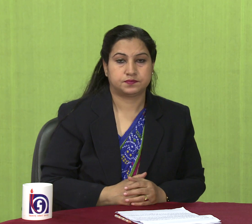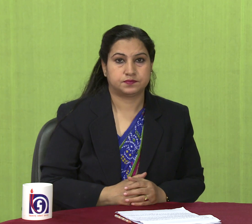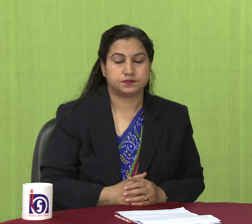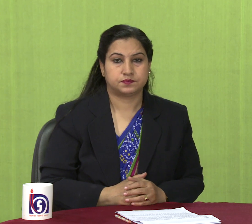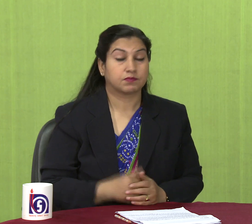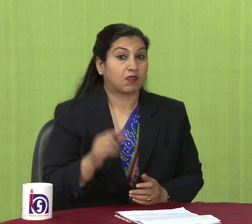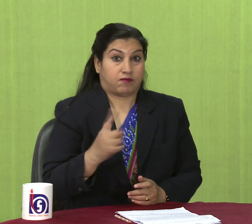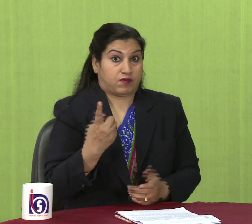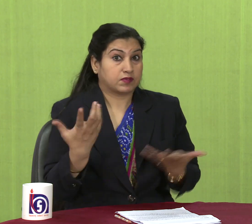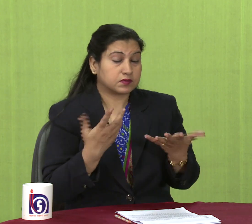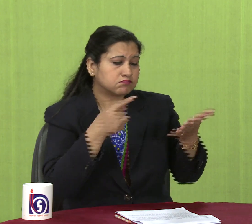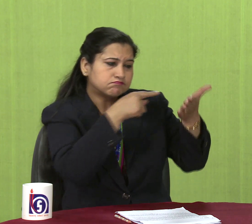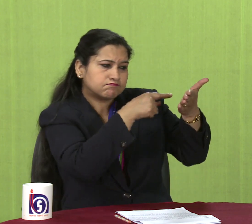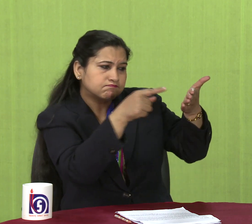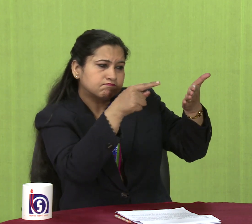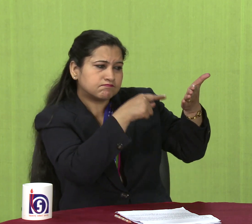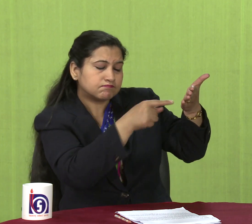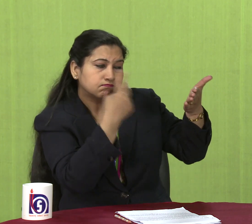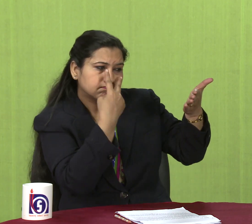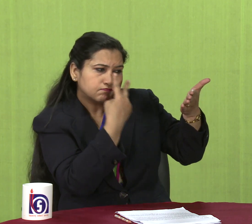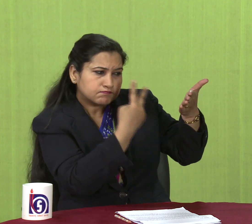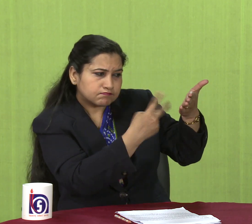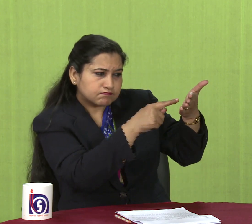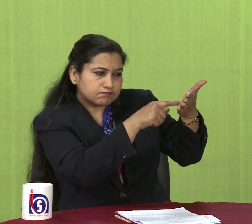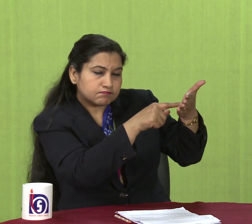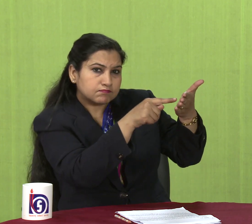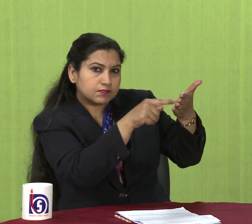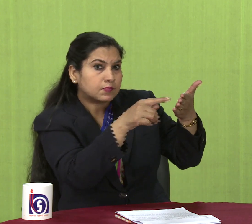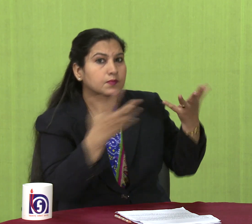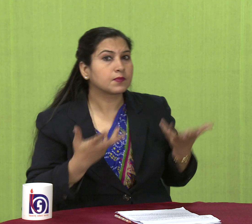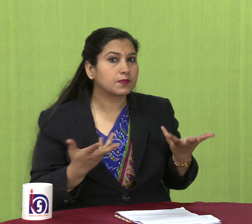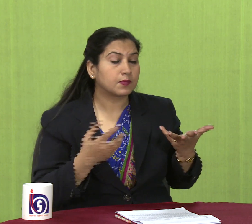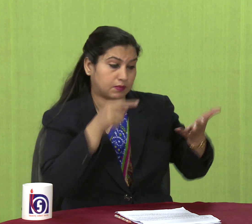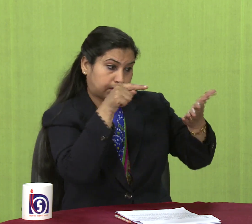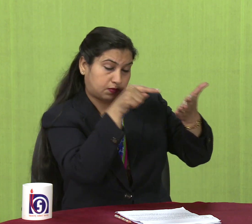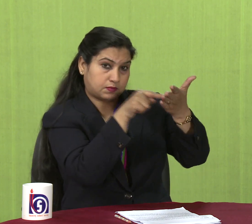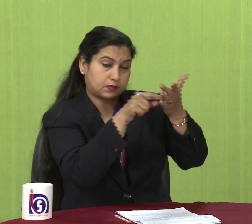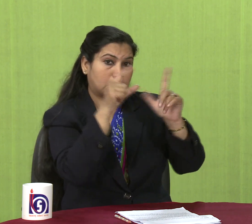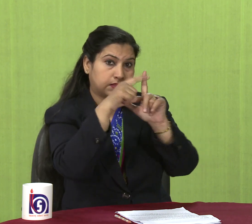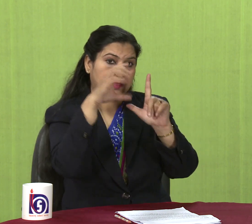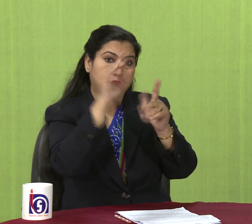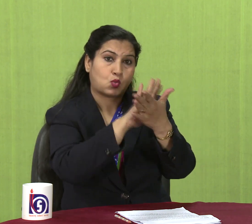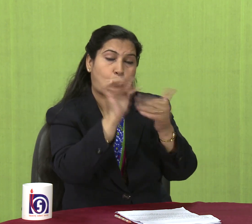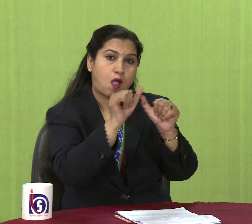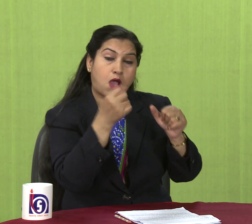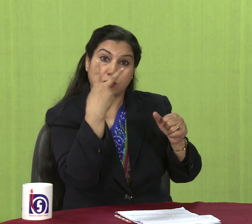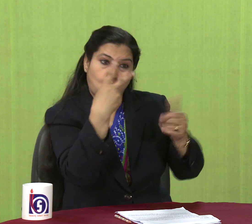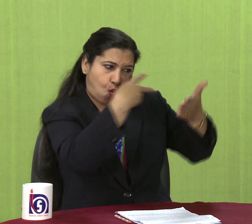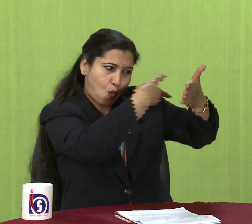सबसे पहले हम ध्यान देते हैं कि इस दोहे की दोनों पंक्तियों के